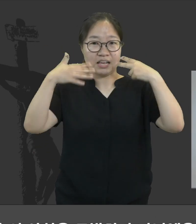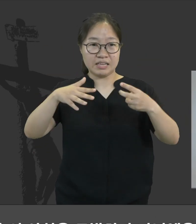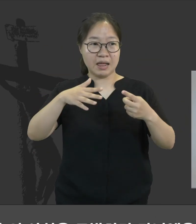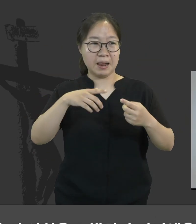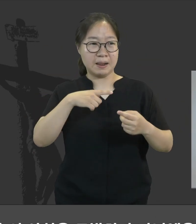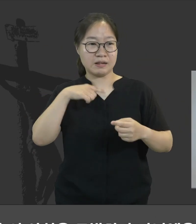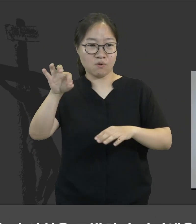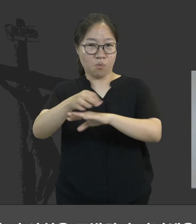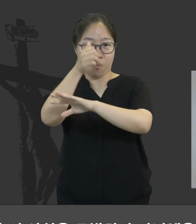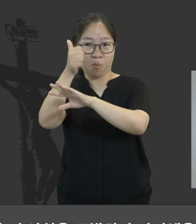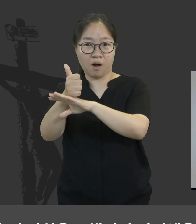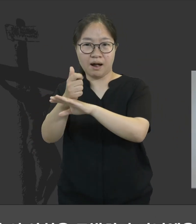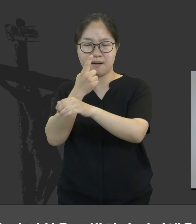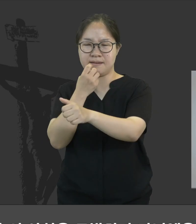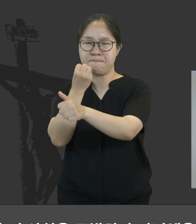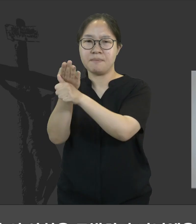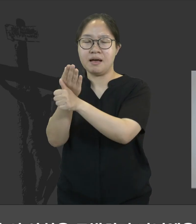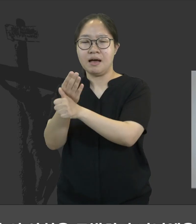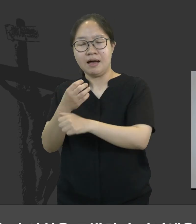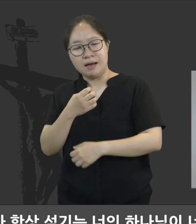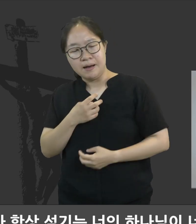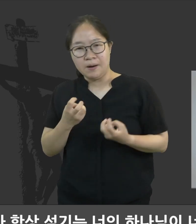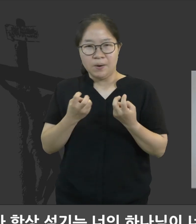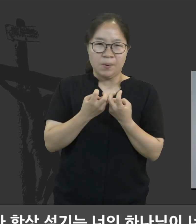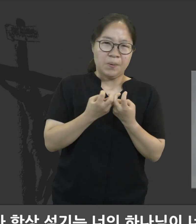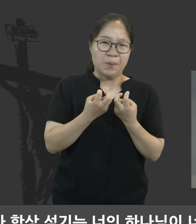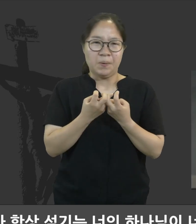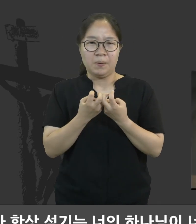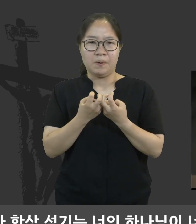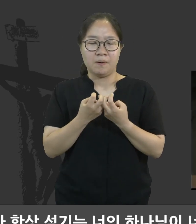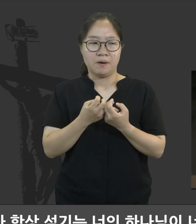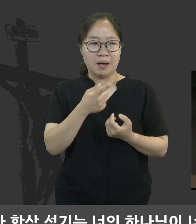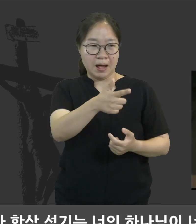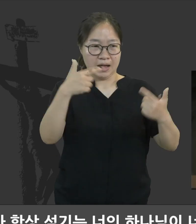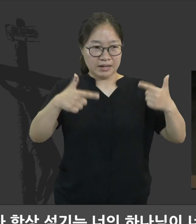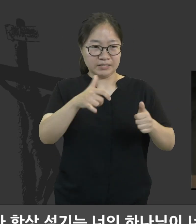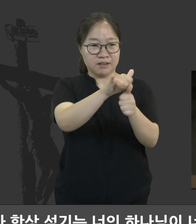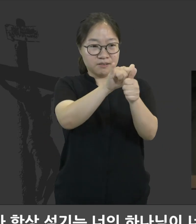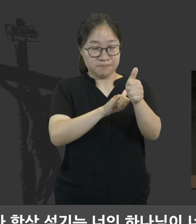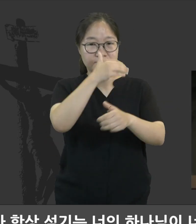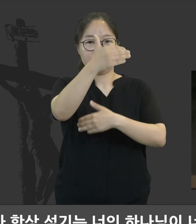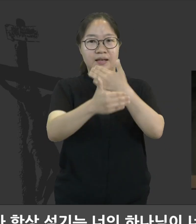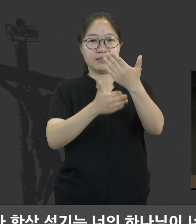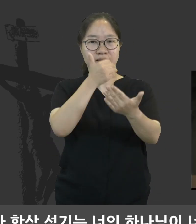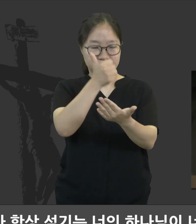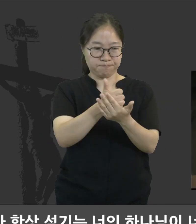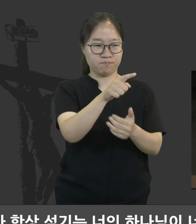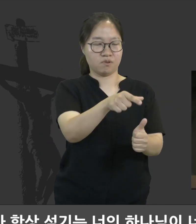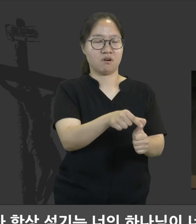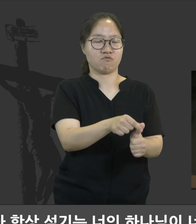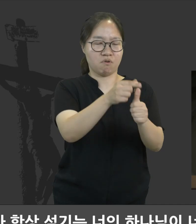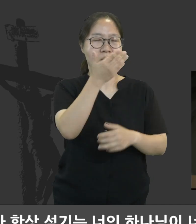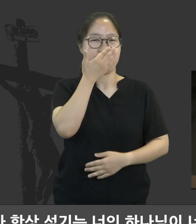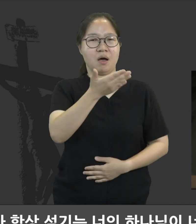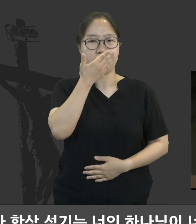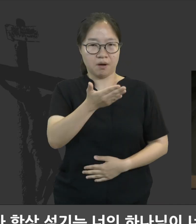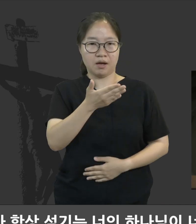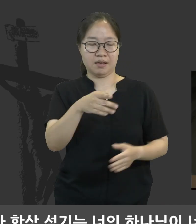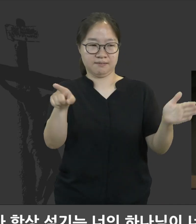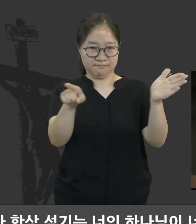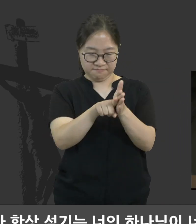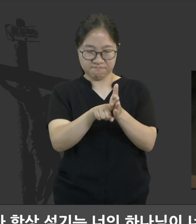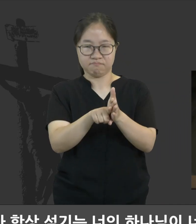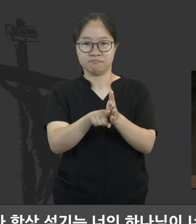몹시 괴로워하지만 내가 항상 섬기는 너의 하나님이 너를 구원하시리라고 말하며